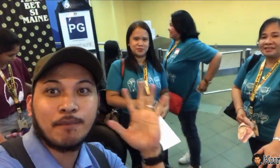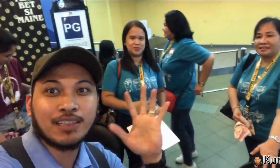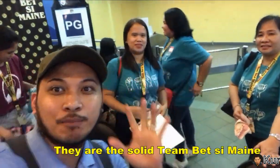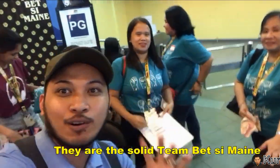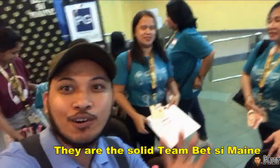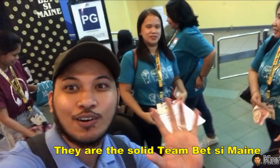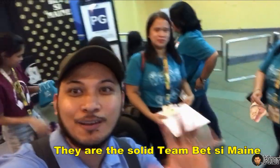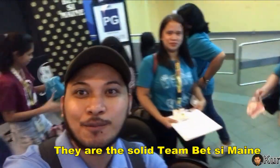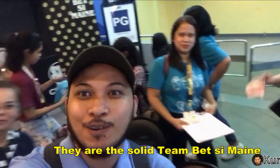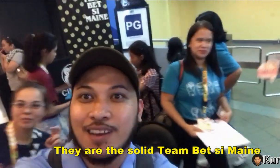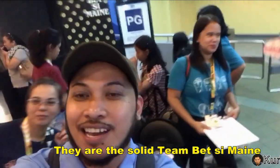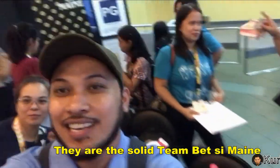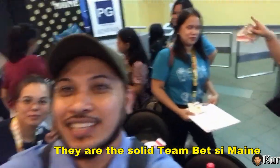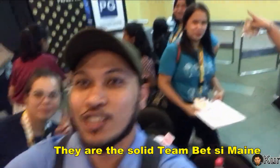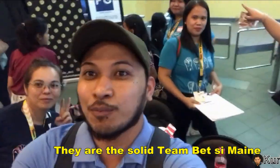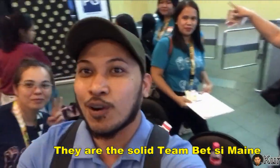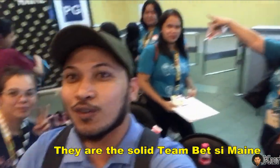Bet po. Okay po.